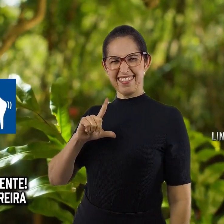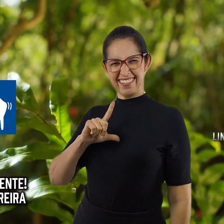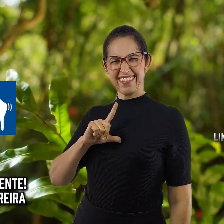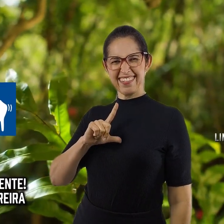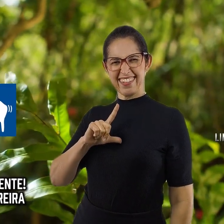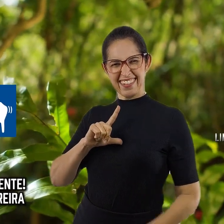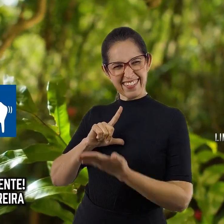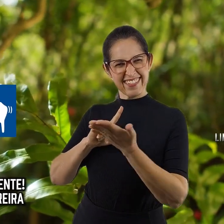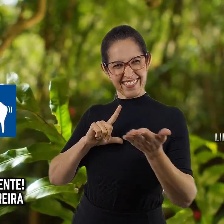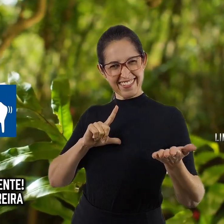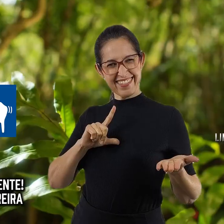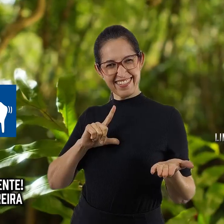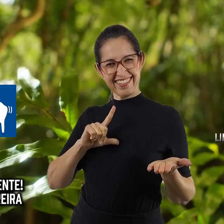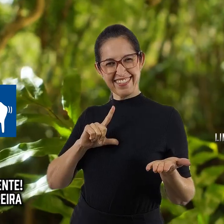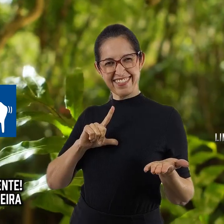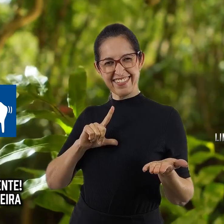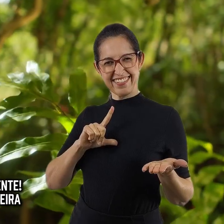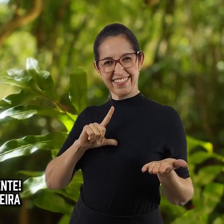Tendo, pois, irmãos,